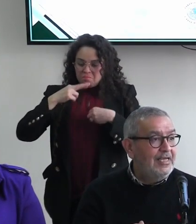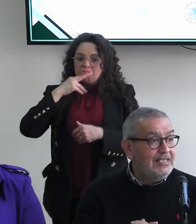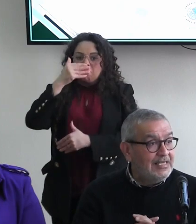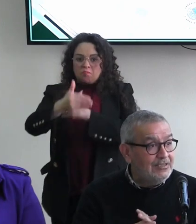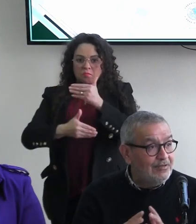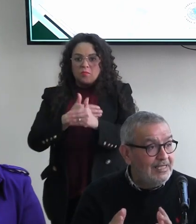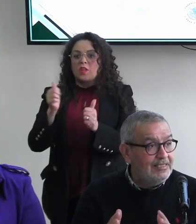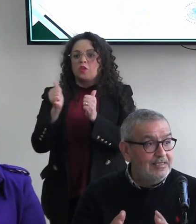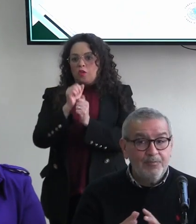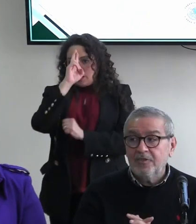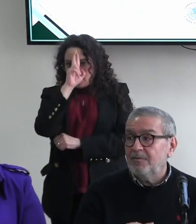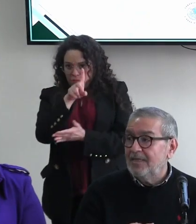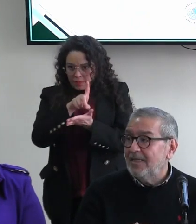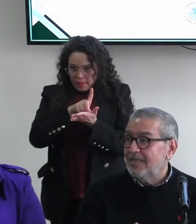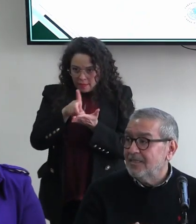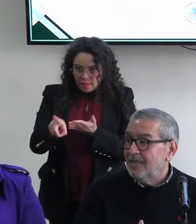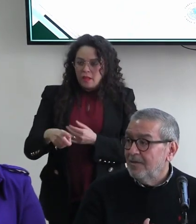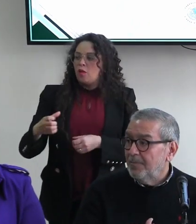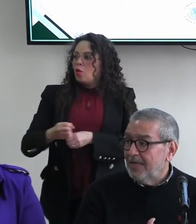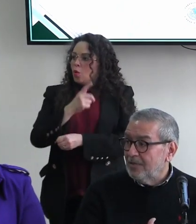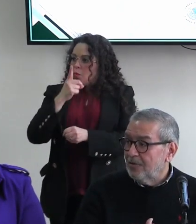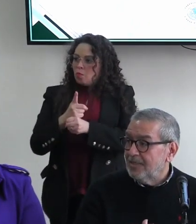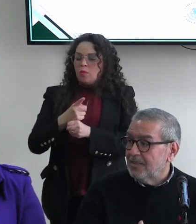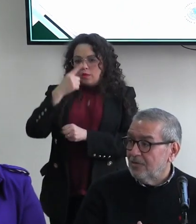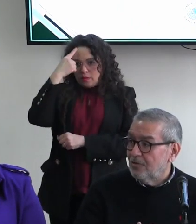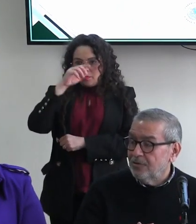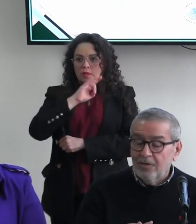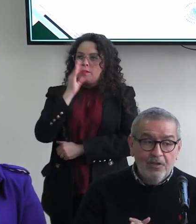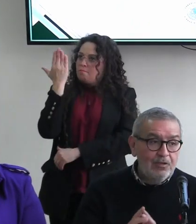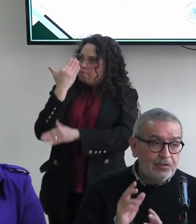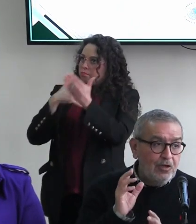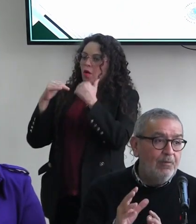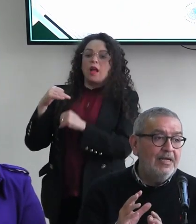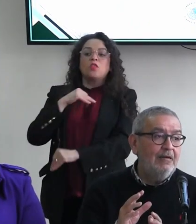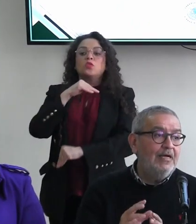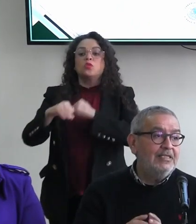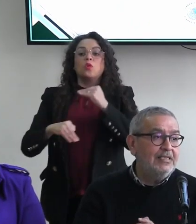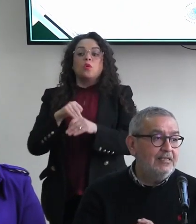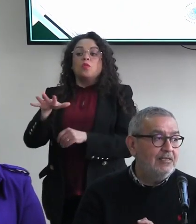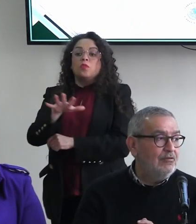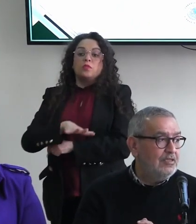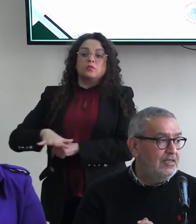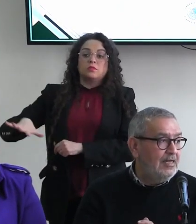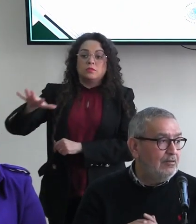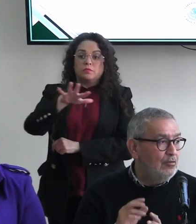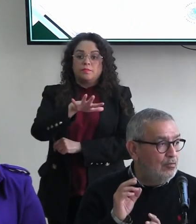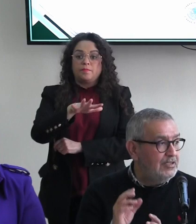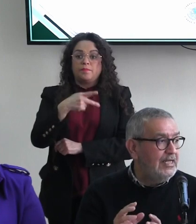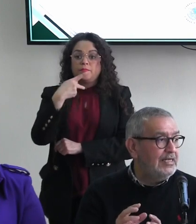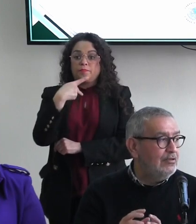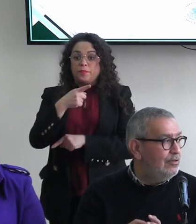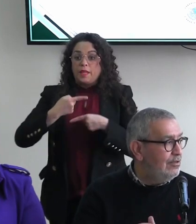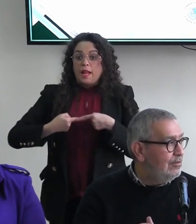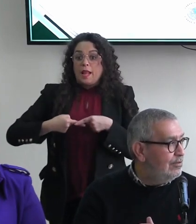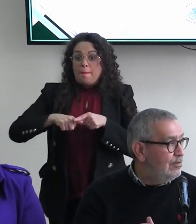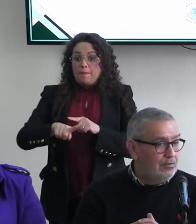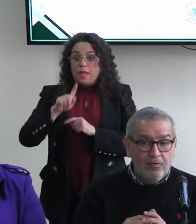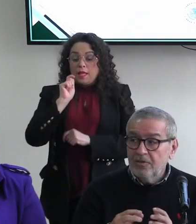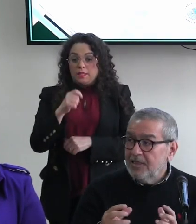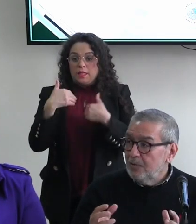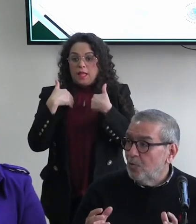derechos, esta ciudad de posibilidades para todas y todos, sobre la base de considerar un